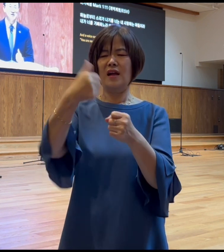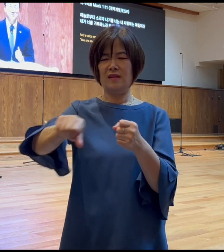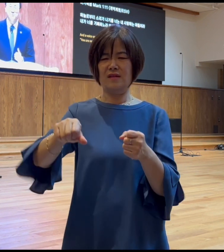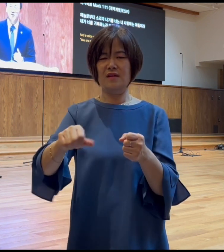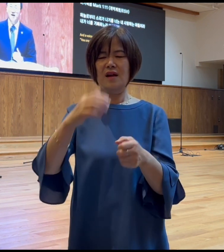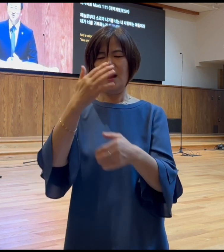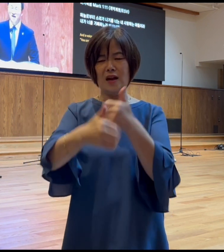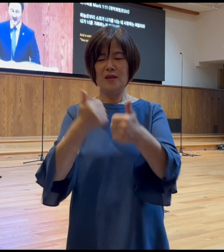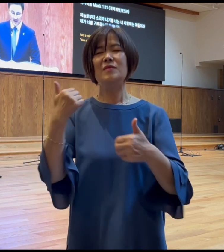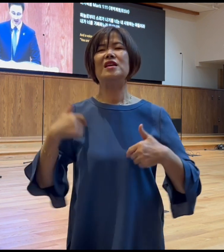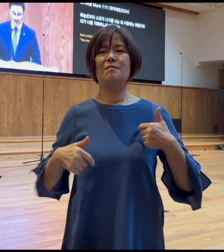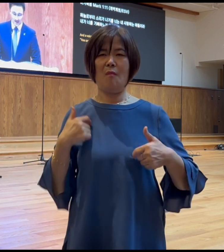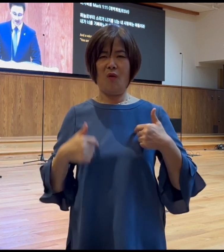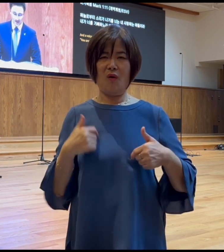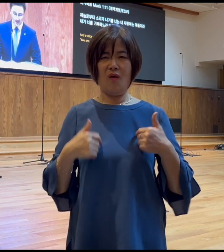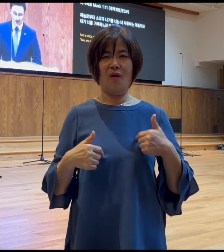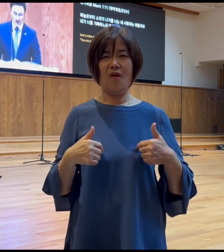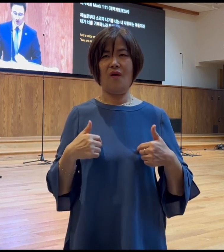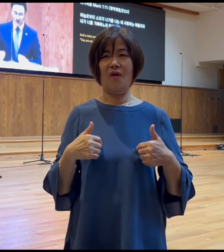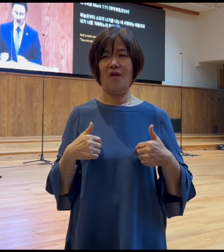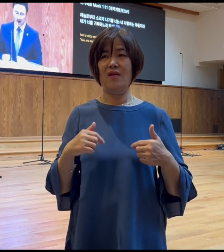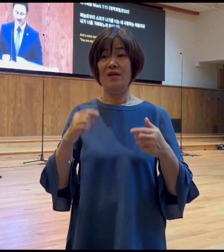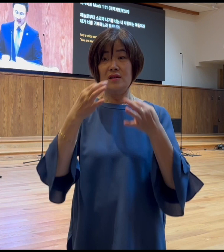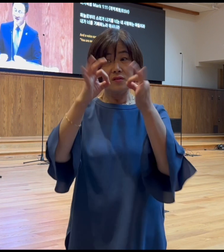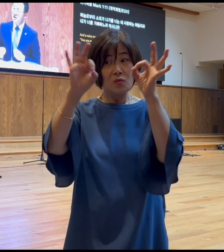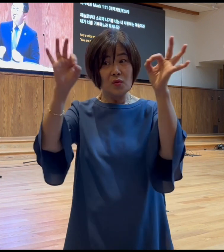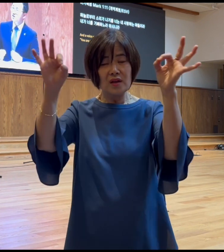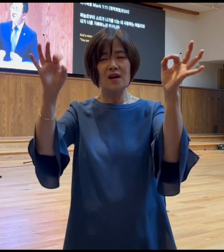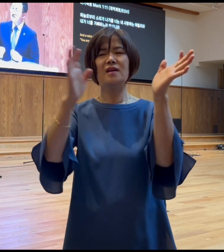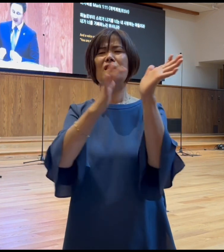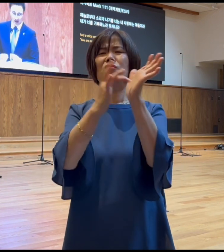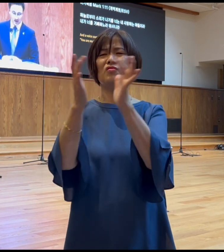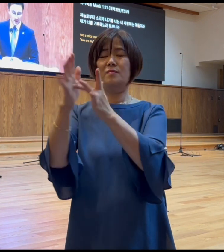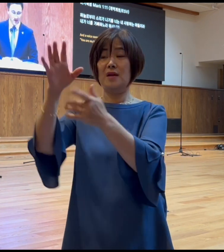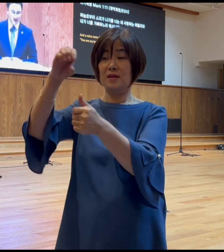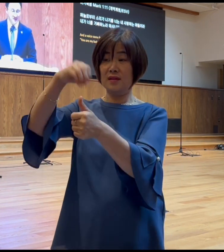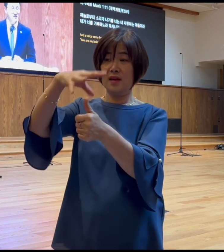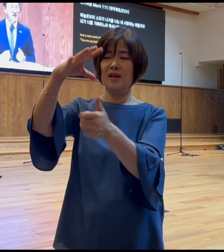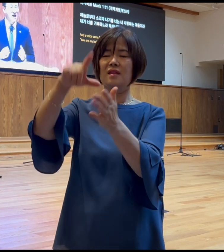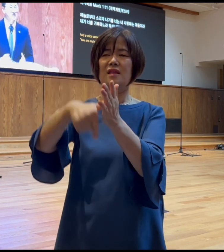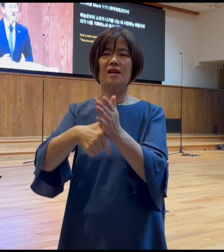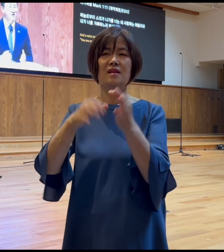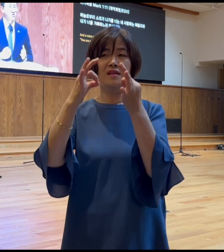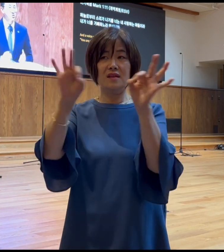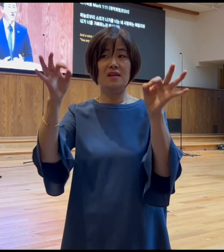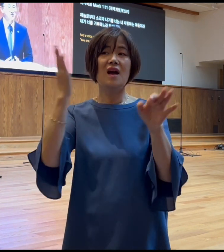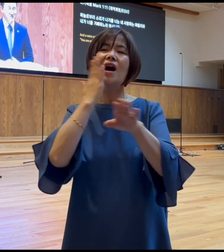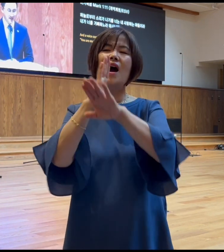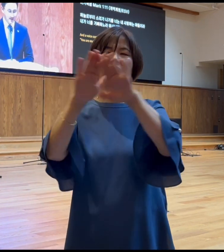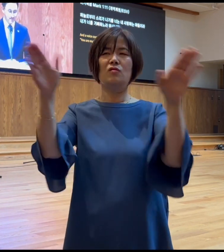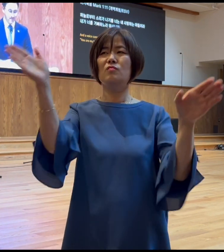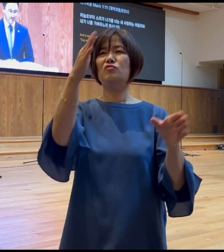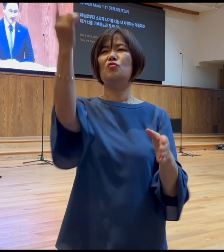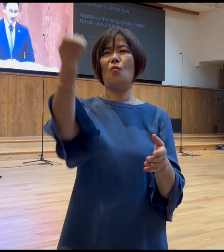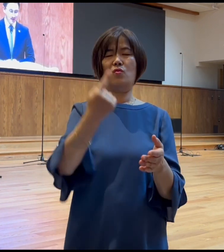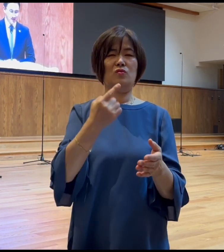너를 기뻐하노라. 그 소리가 예수님의 세례에서 들린 하늘의 소리였습니다.